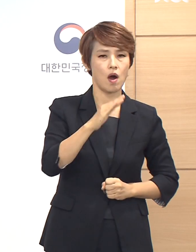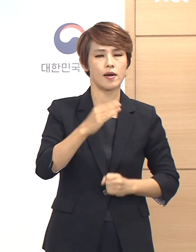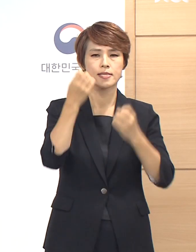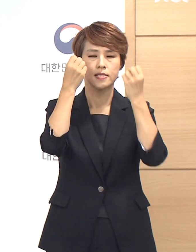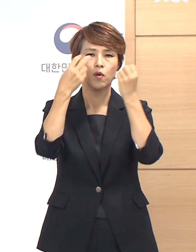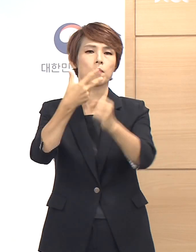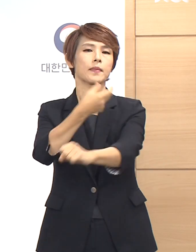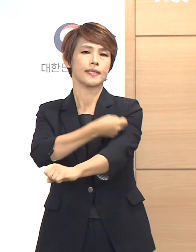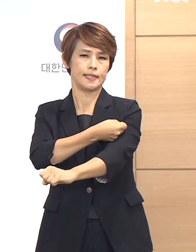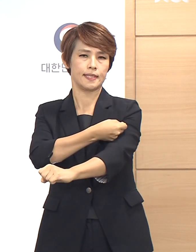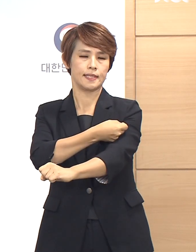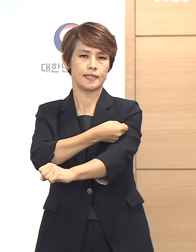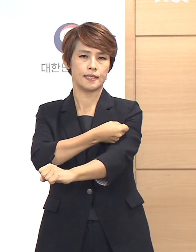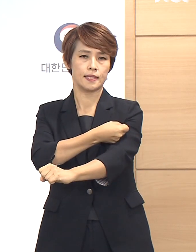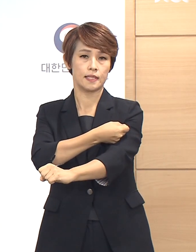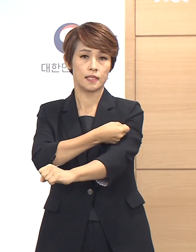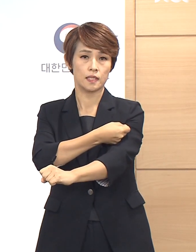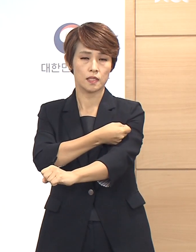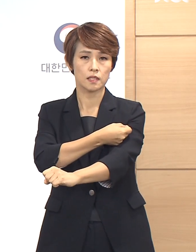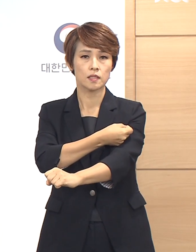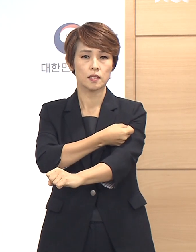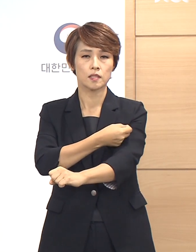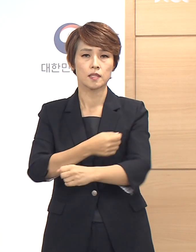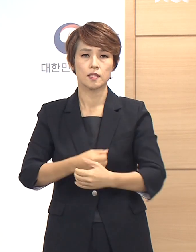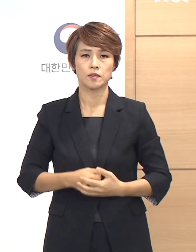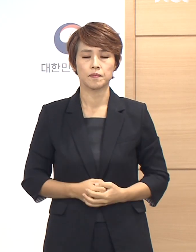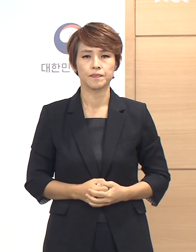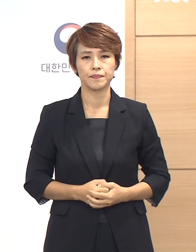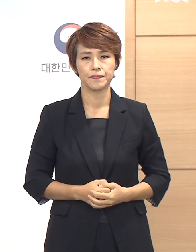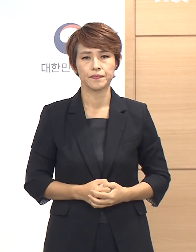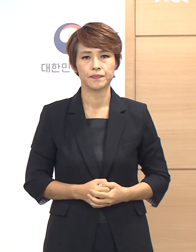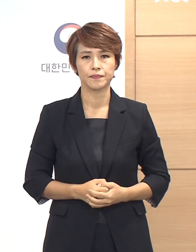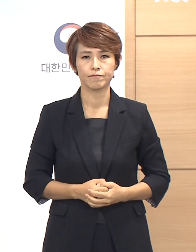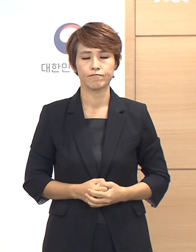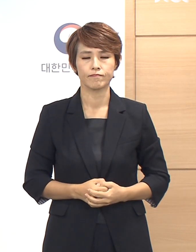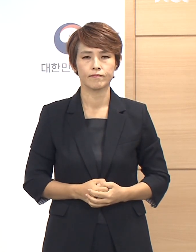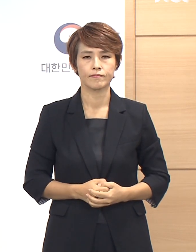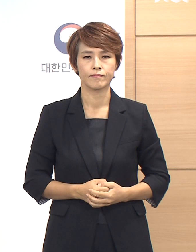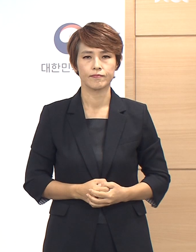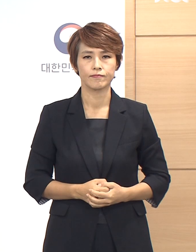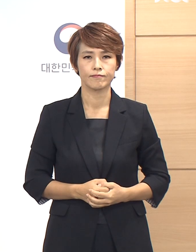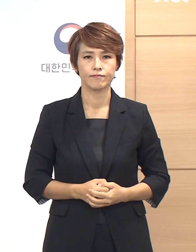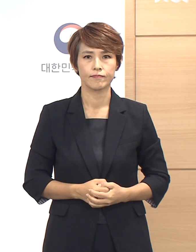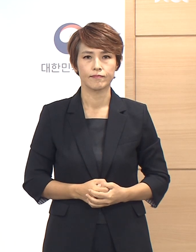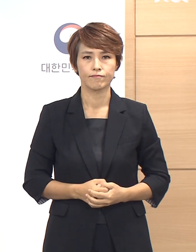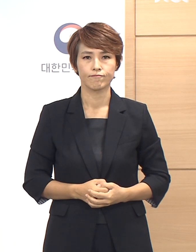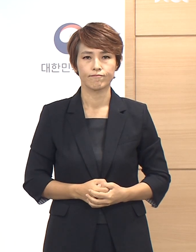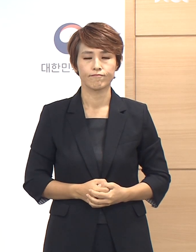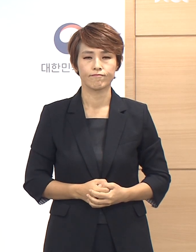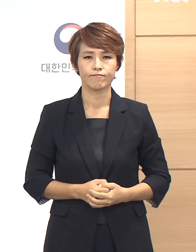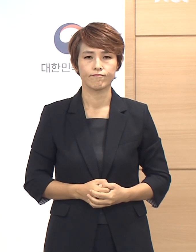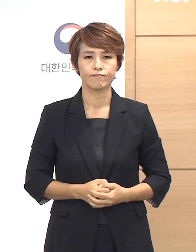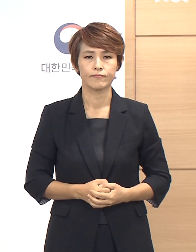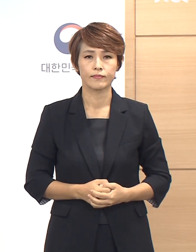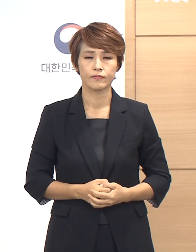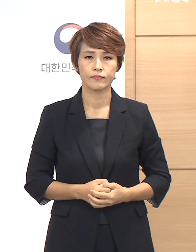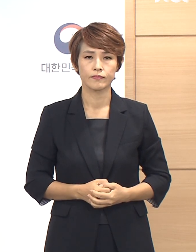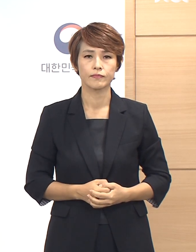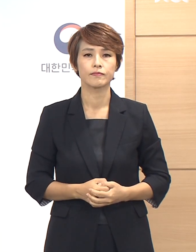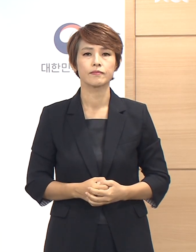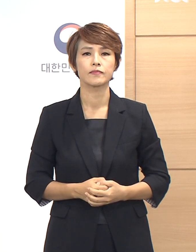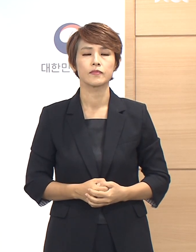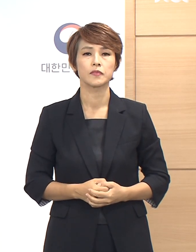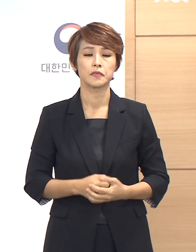지금까지 나왔던 백신에 다른 종류의 항원을 붙여서 새로운 백신이 나오는 거라서 아마도 그동안 쌓아온